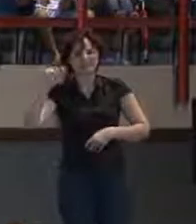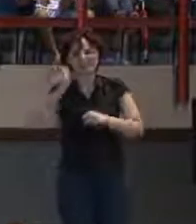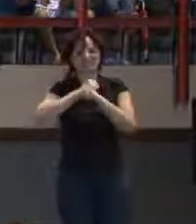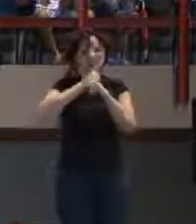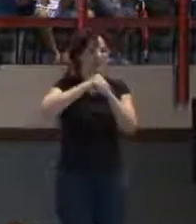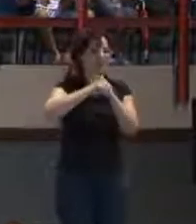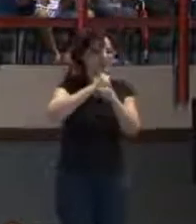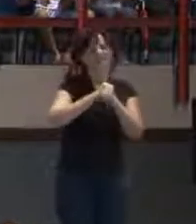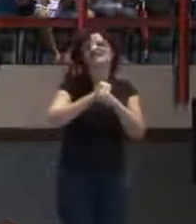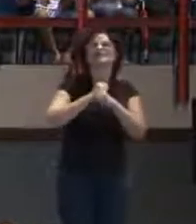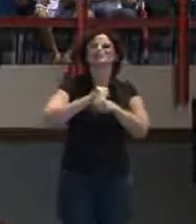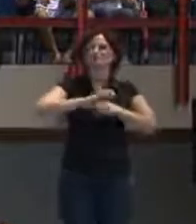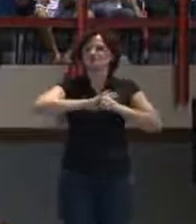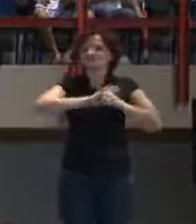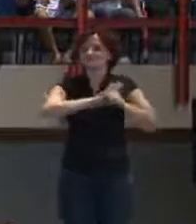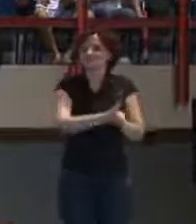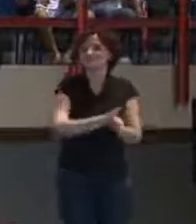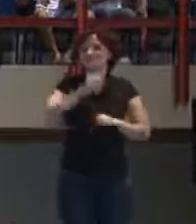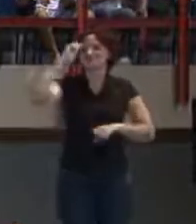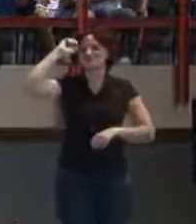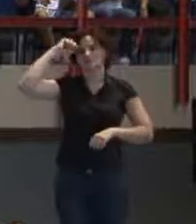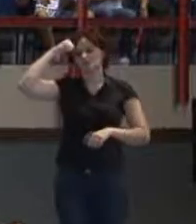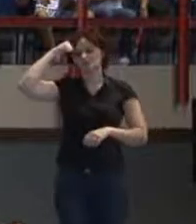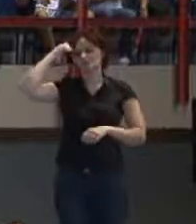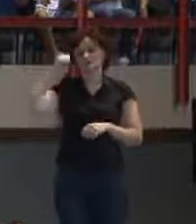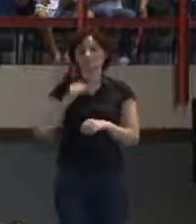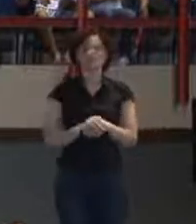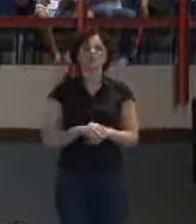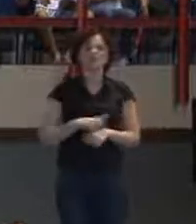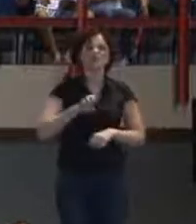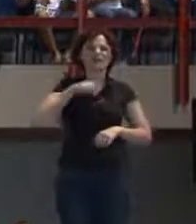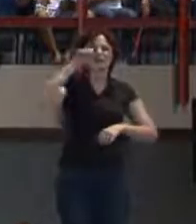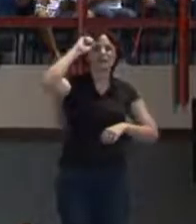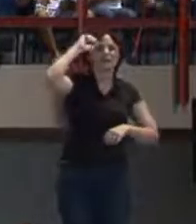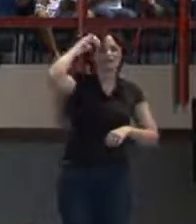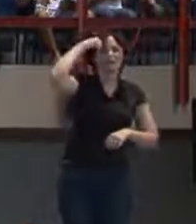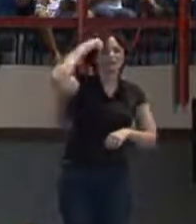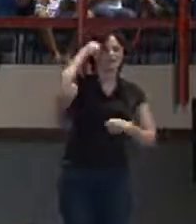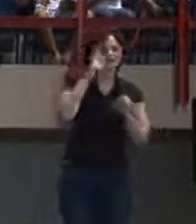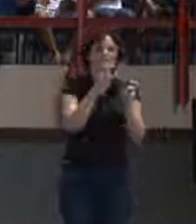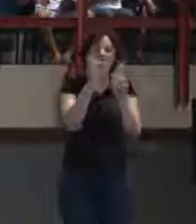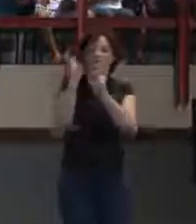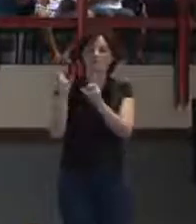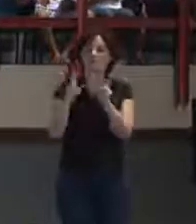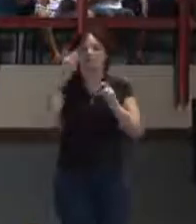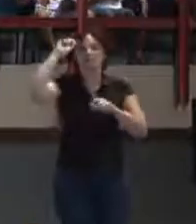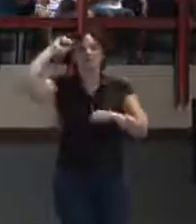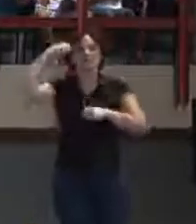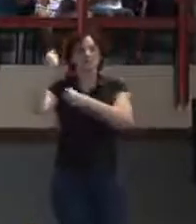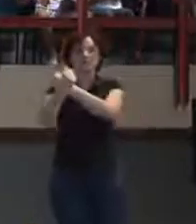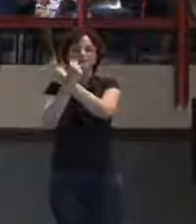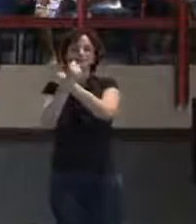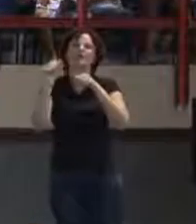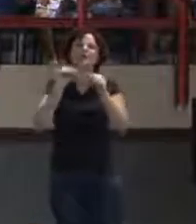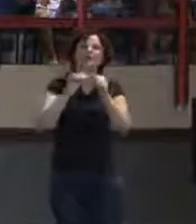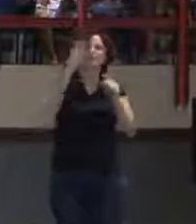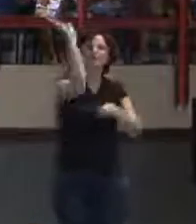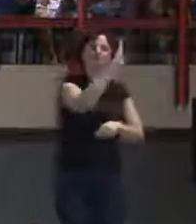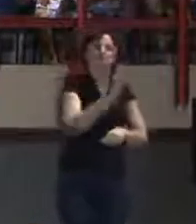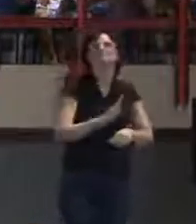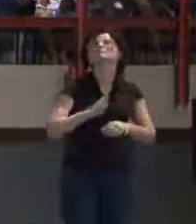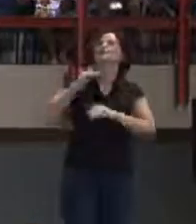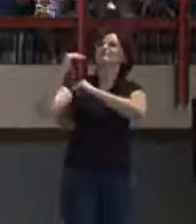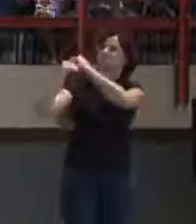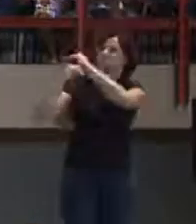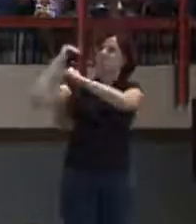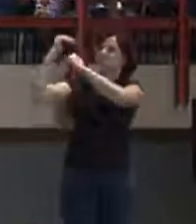que fizemos o Brasil crescer. Foi o negro e o tráfico desse elemento que fez esse país crescer. E esse elemento negro, até